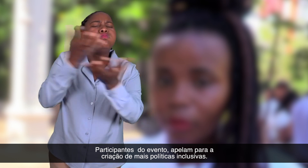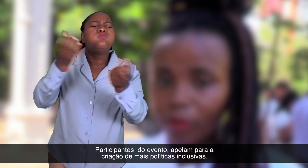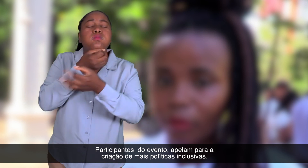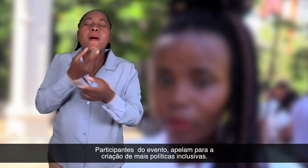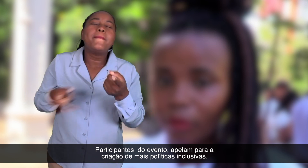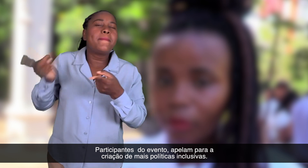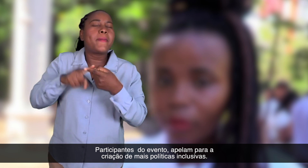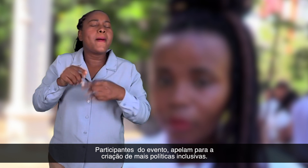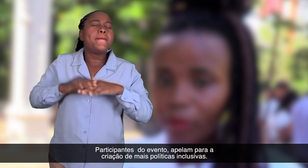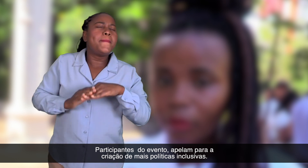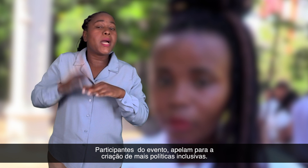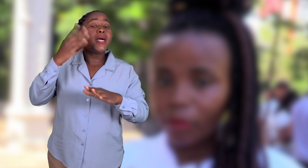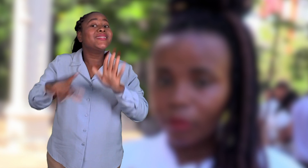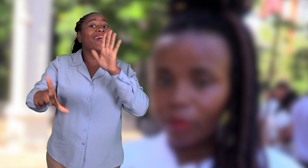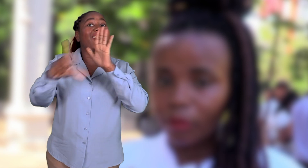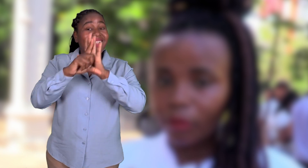mais políticas inclusivas.